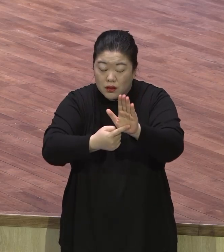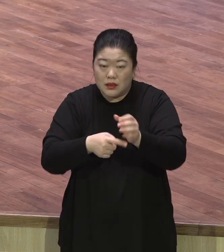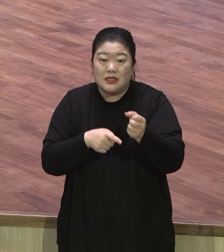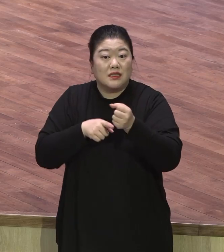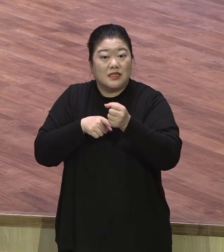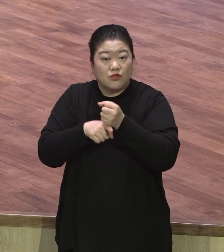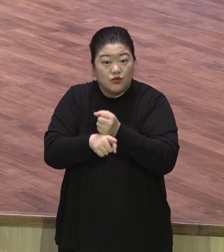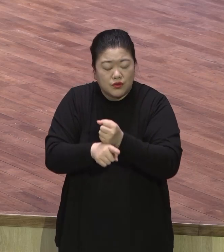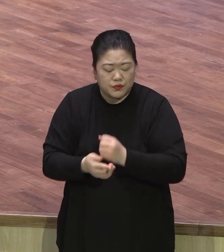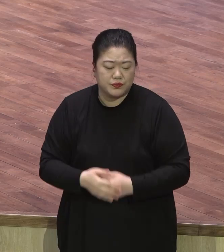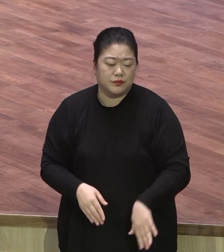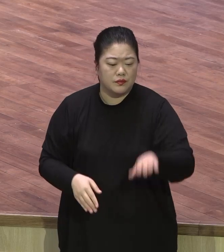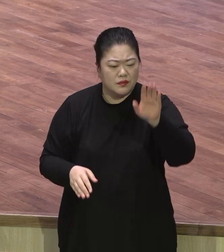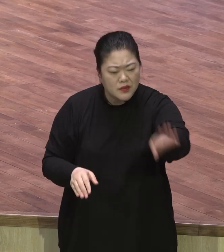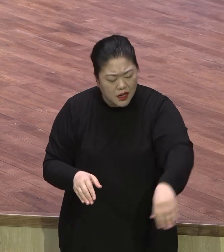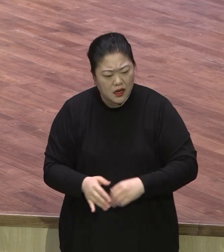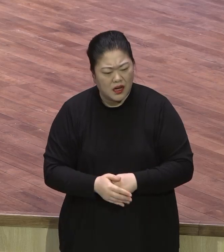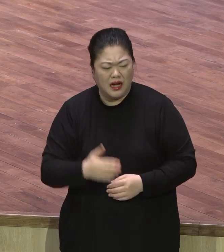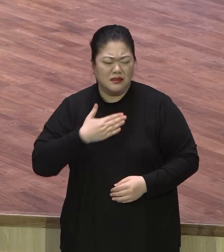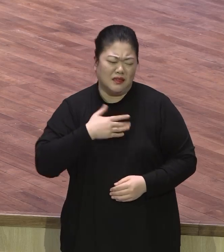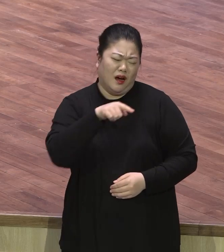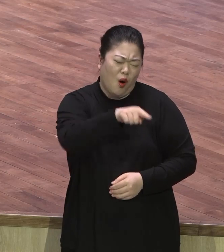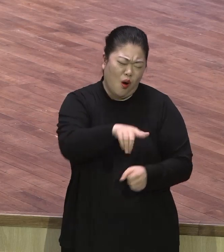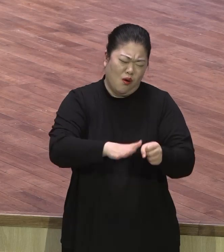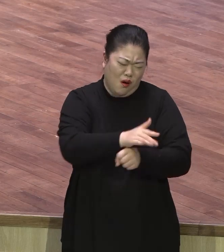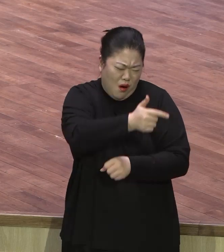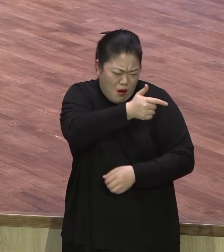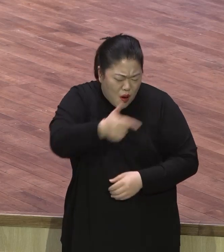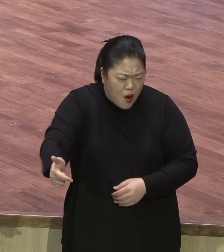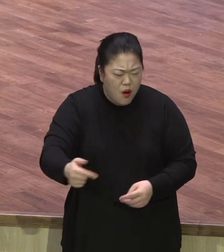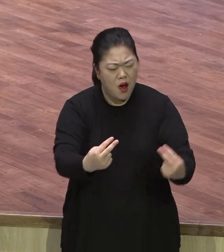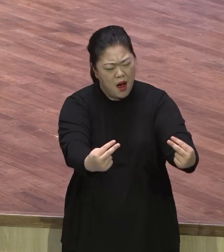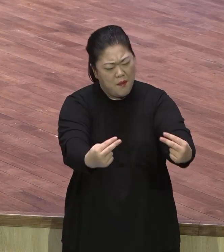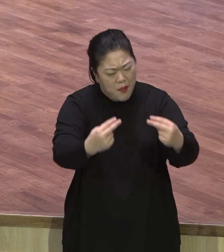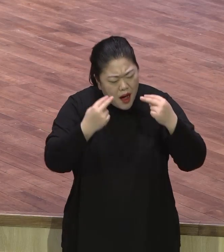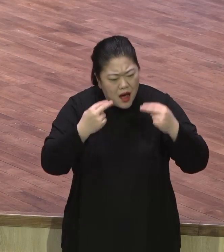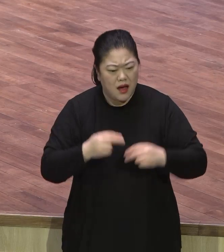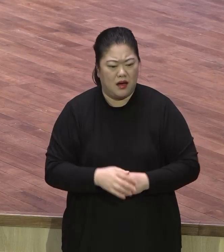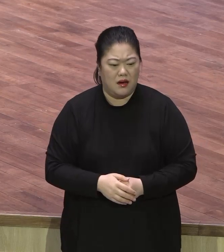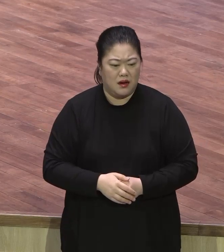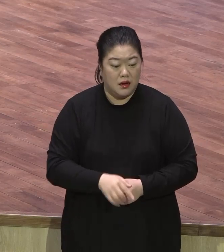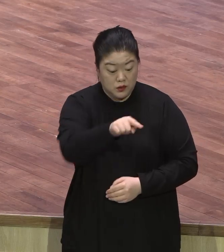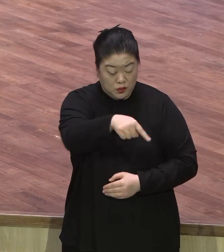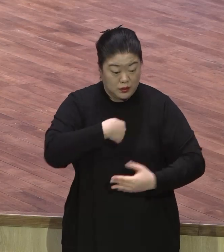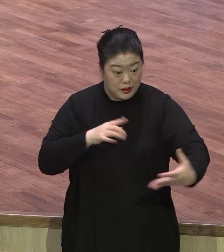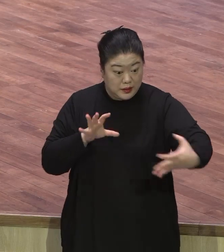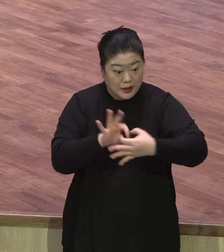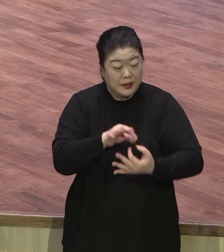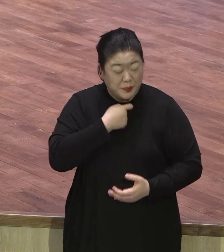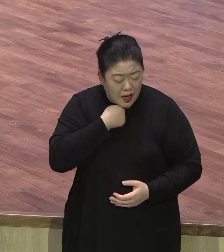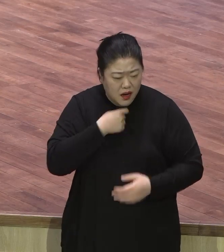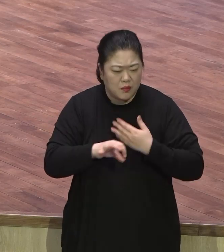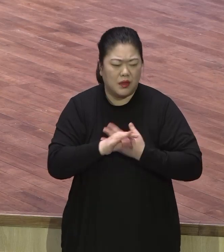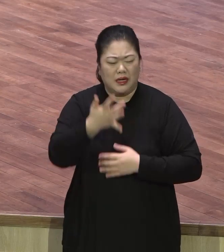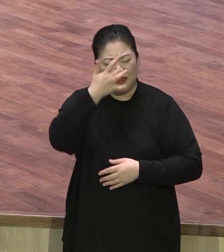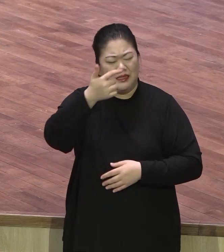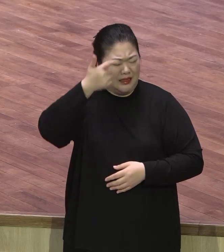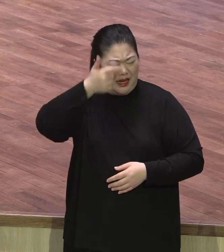과감히 깨라 그 말이에요. 과감히 깨라. 내 소유가 되려고 그러면 예틀을 깨라.